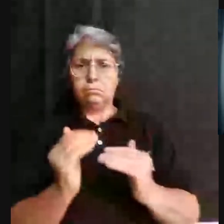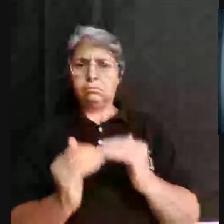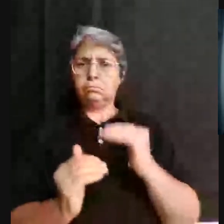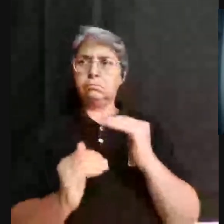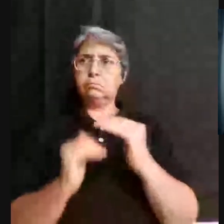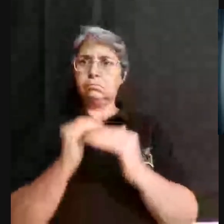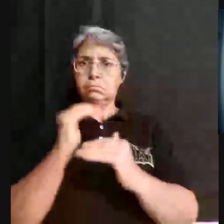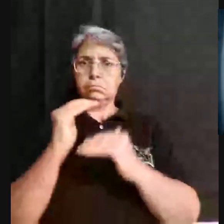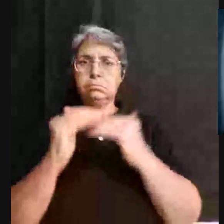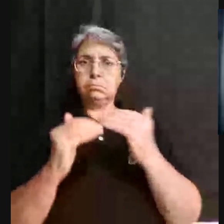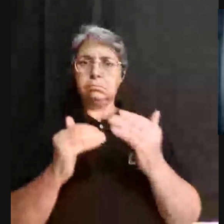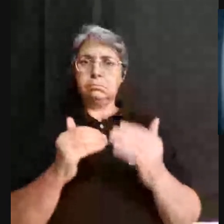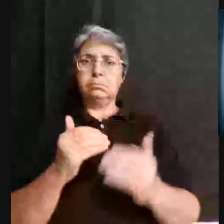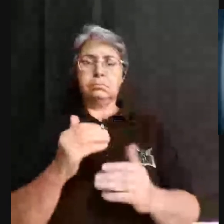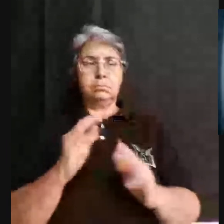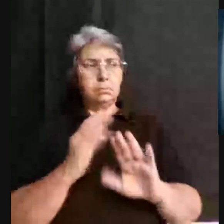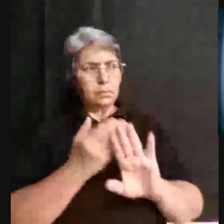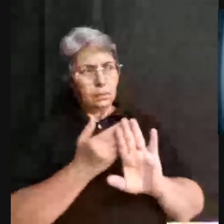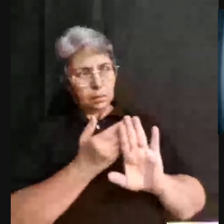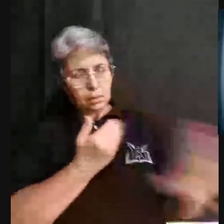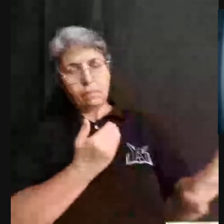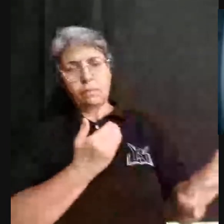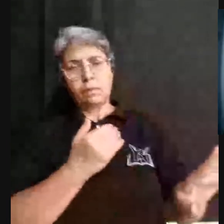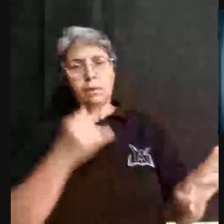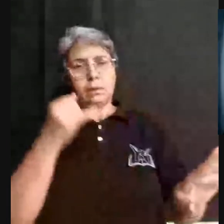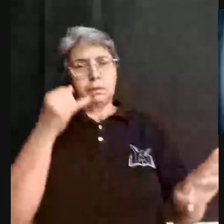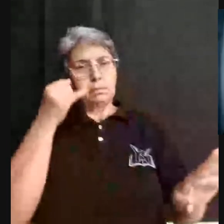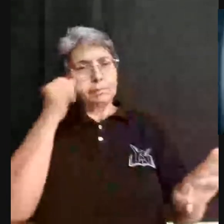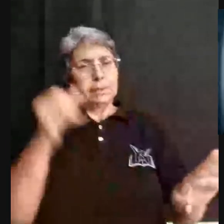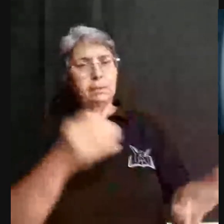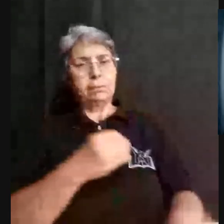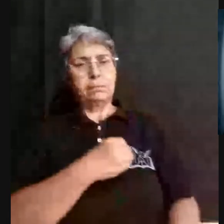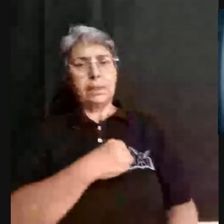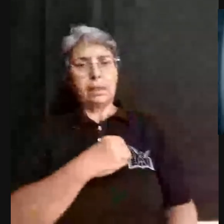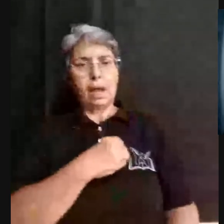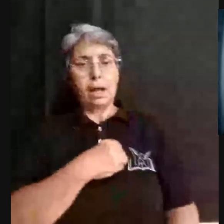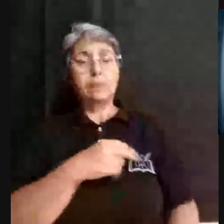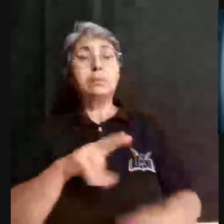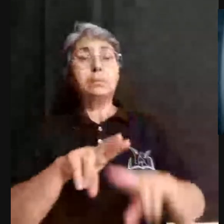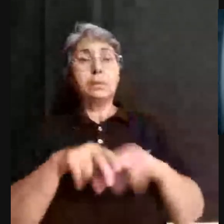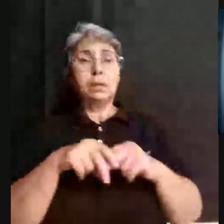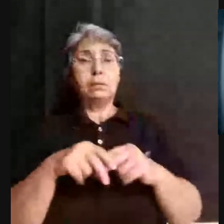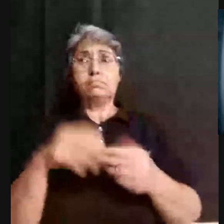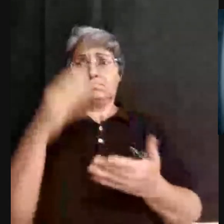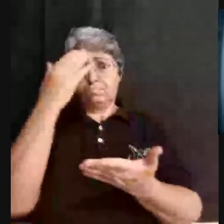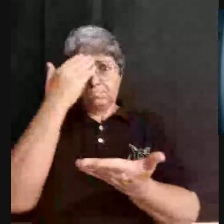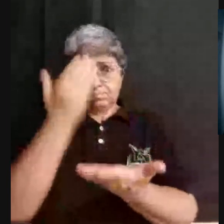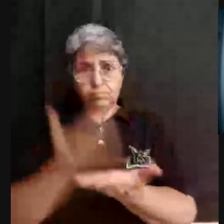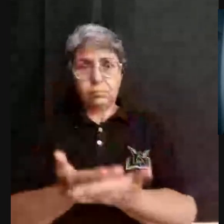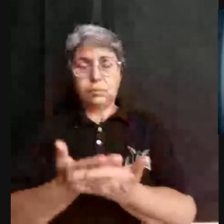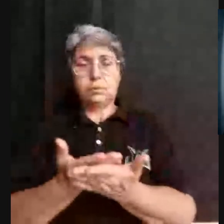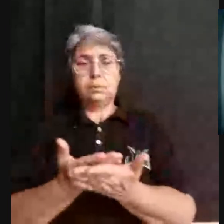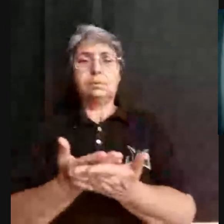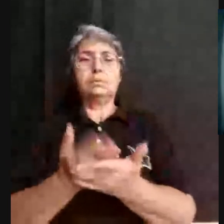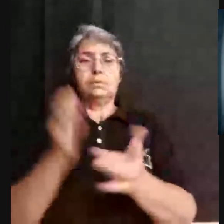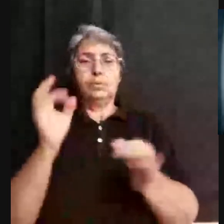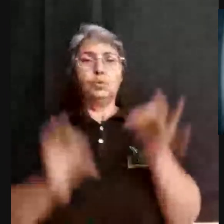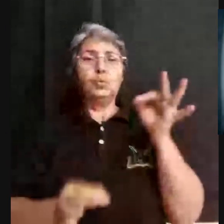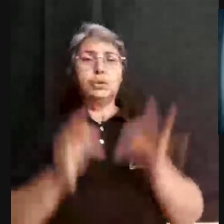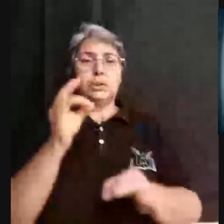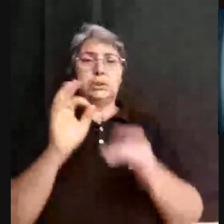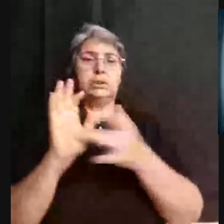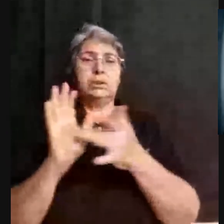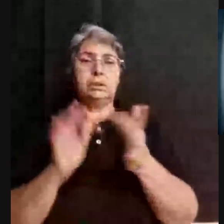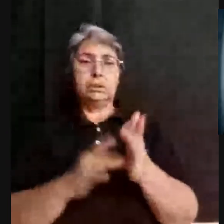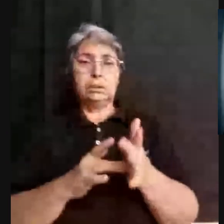e distante do pecado ao estar ancorado na justiça de Cristo, que é um sumo sacerdote que está fazendo expiação por